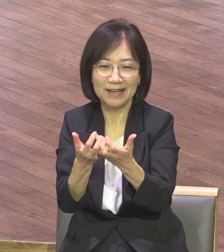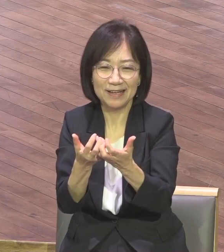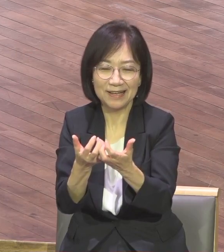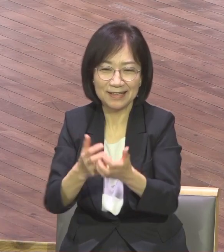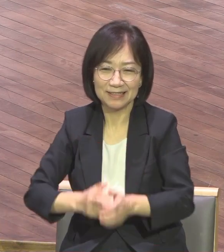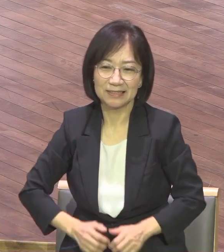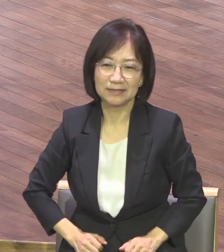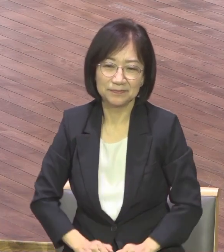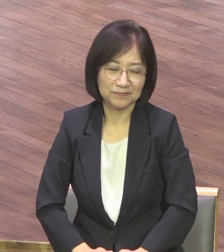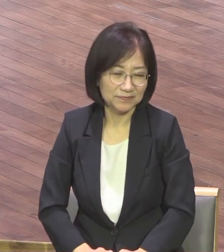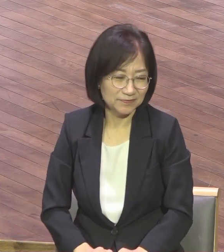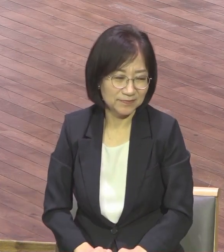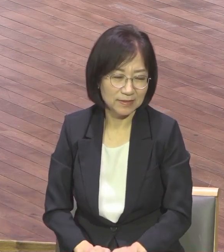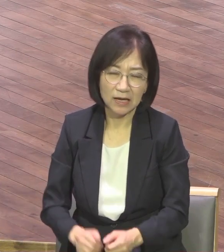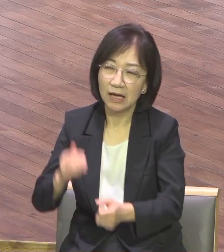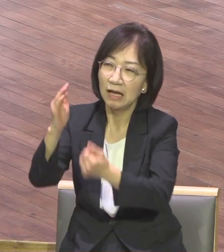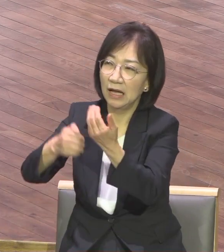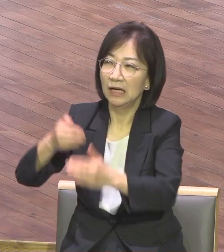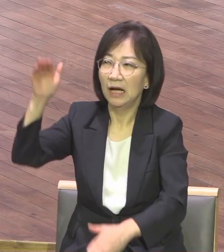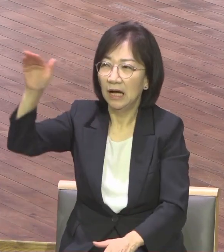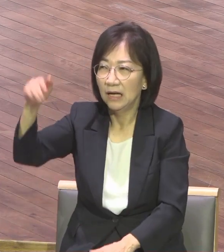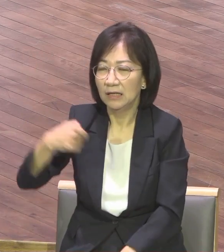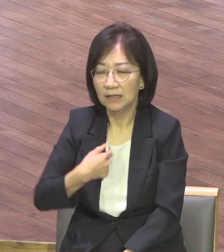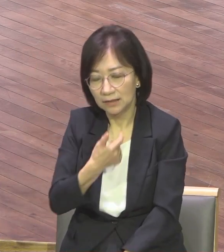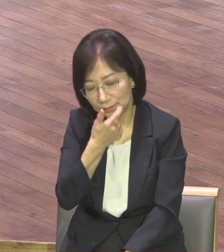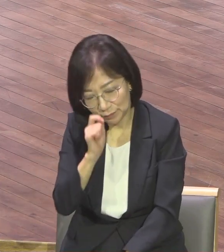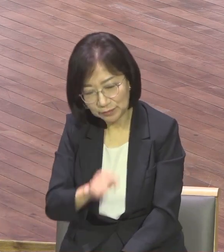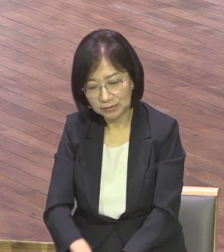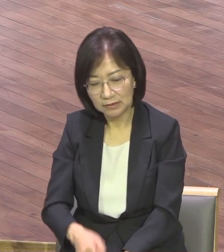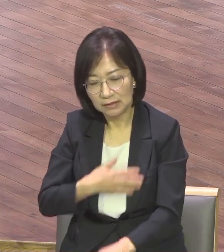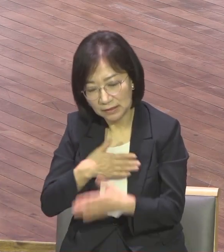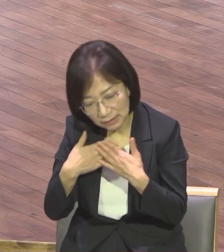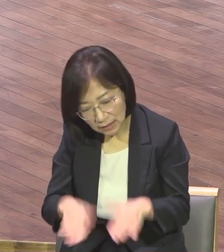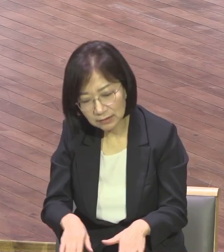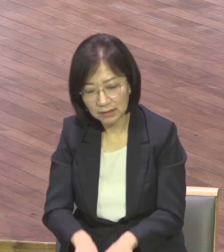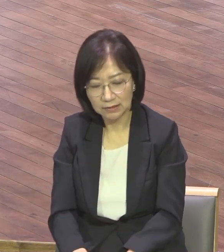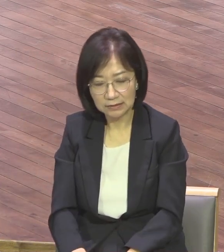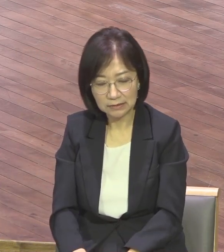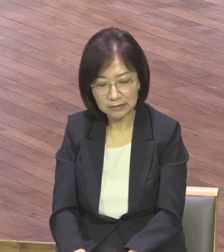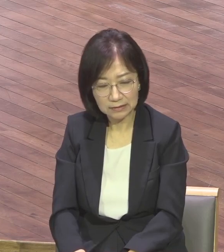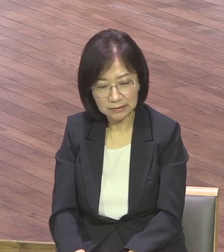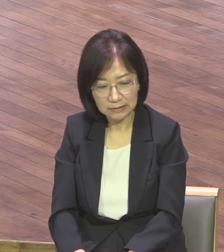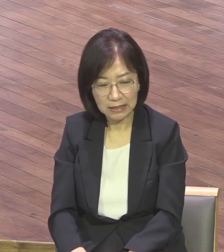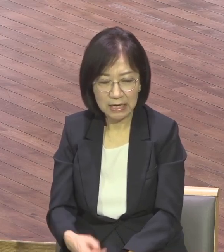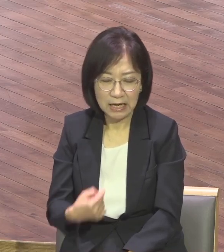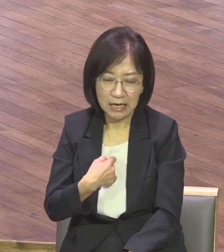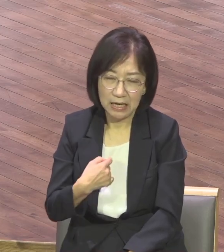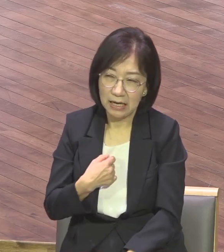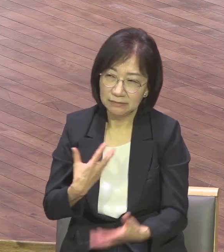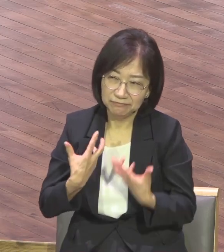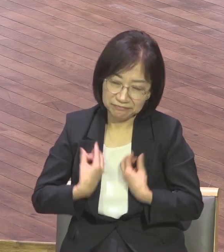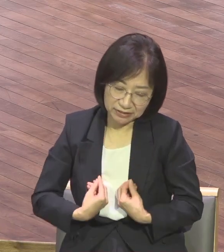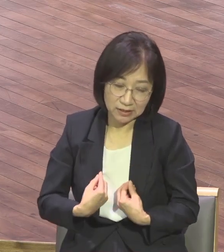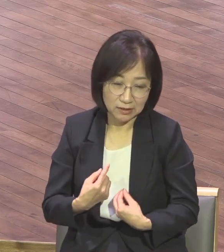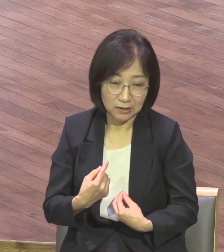힘없이 만들었습니까? 무능하게 만들었습니까? 왜 이렇게 약하게 만들었습니까? 왜 이렇게 실패하게